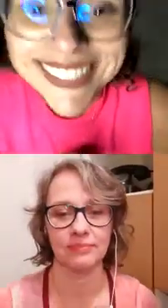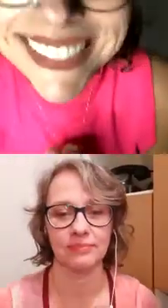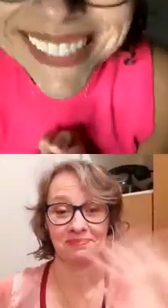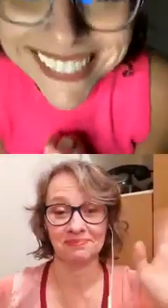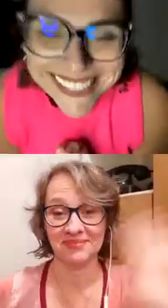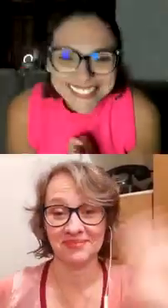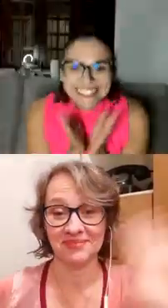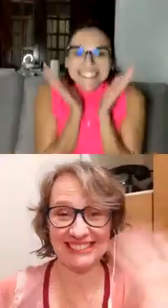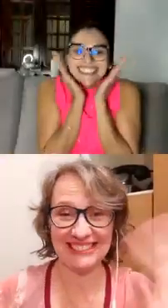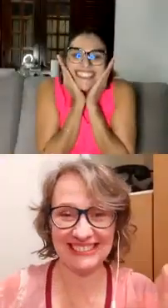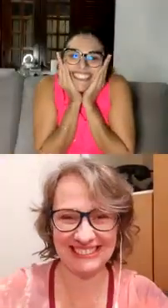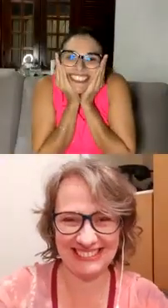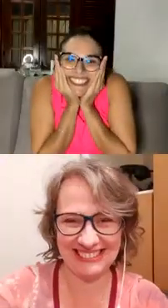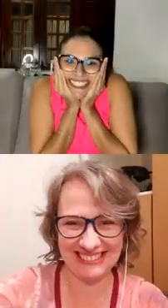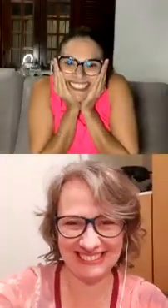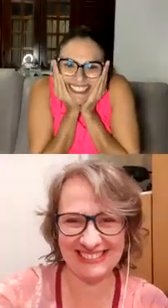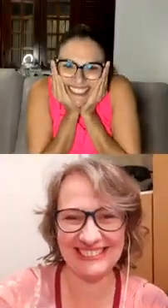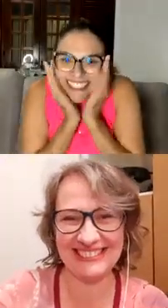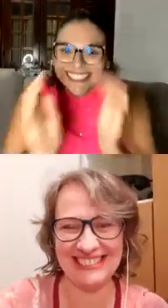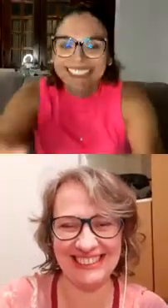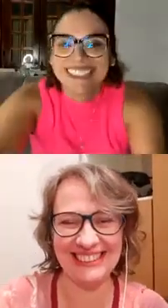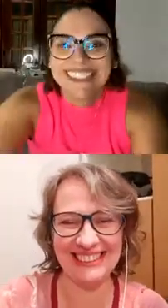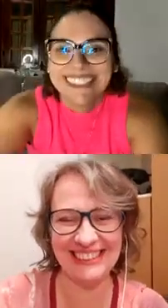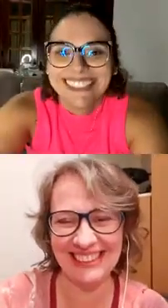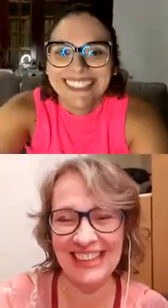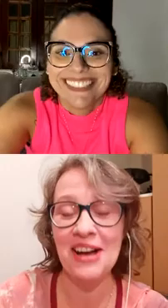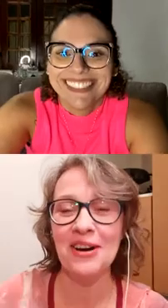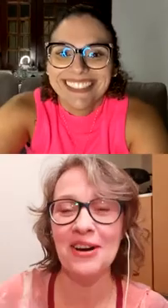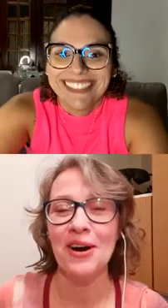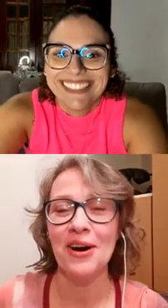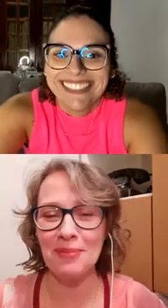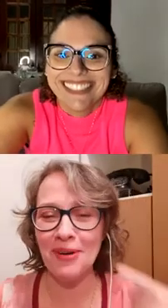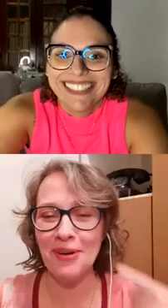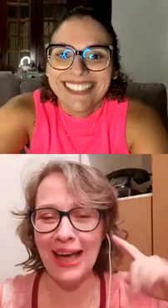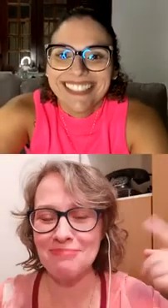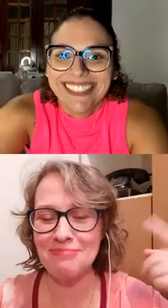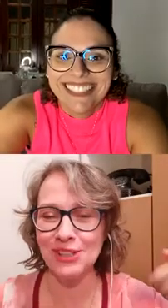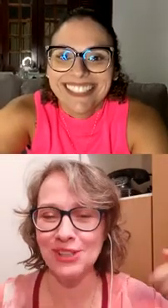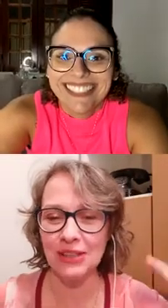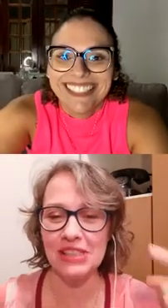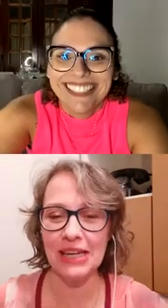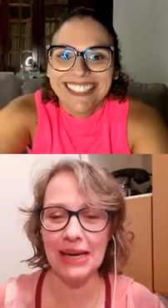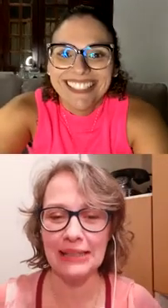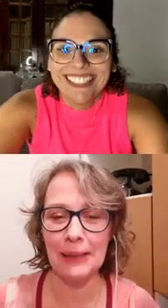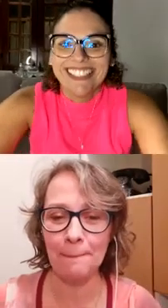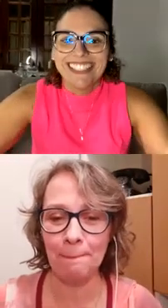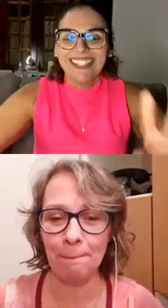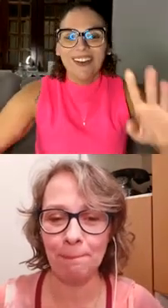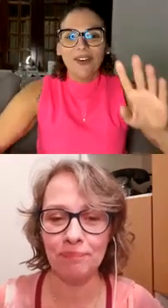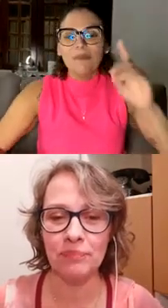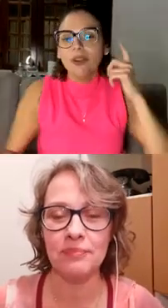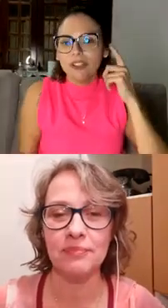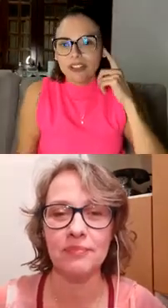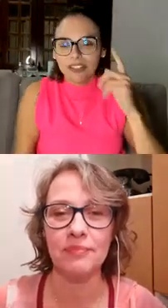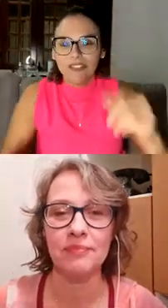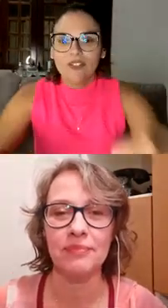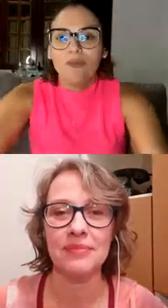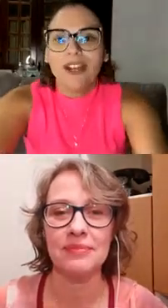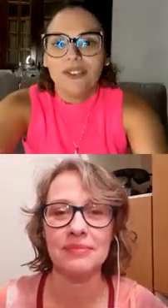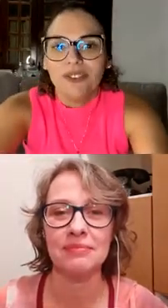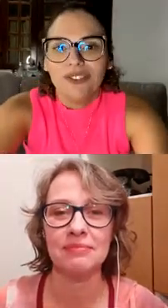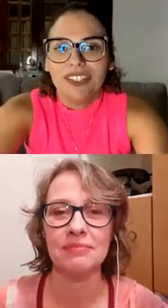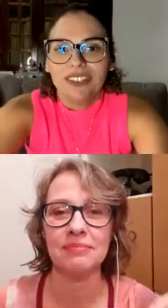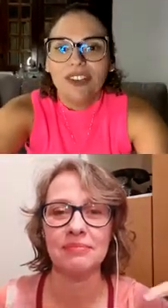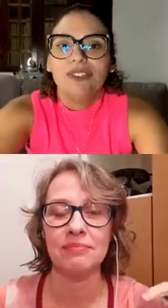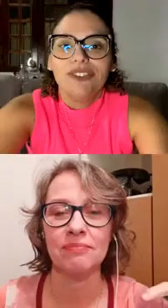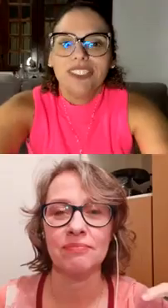Explica. Eu vou abrir o bloco. Como é? Mão direita ou esquerda? Oi, pronto, eu tava som baixo,